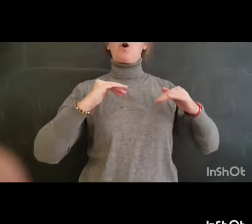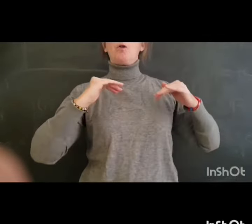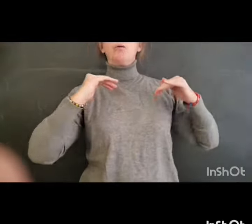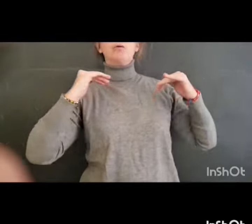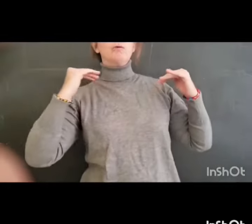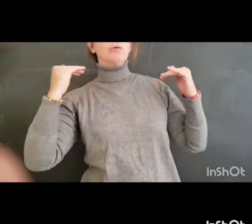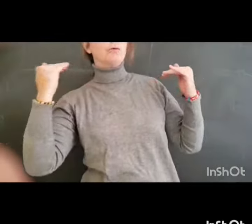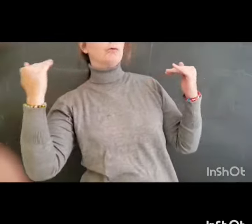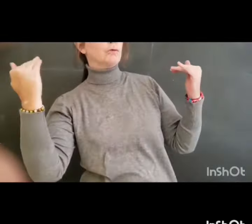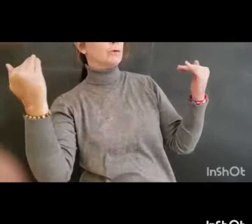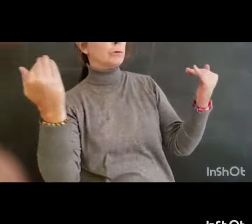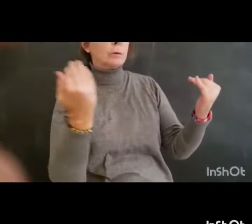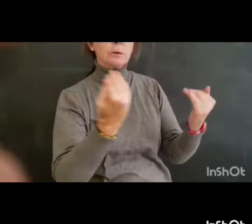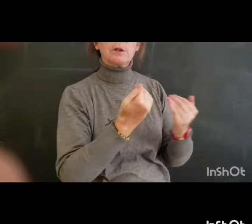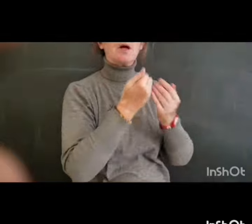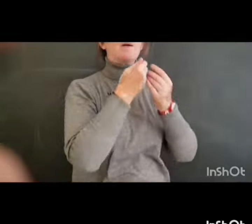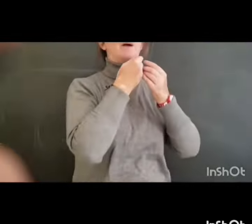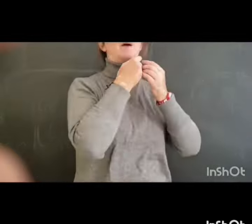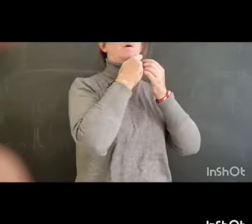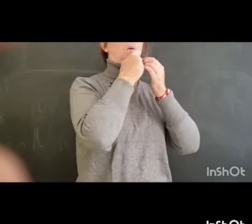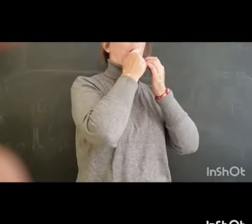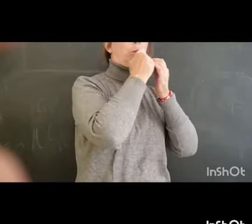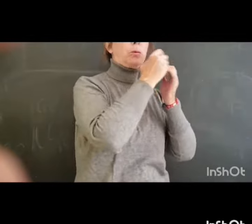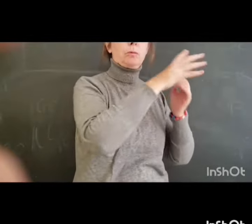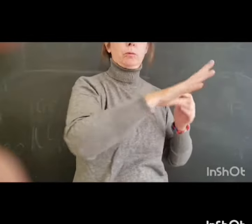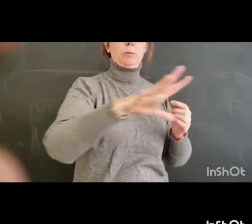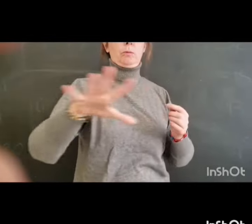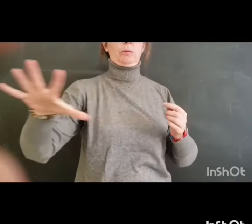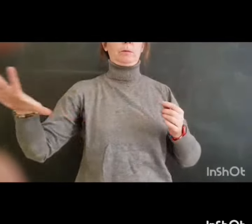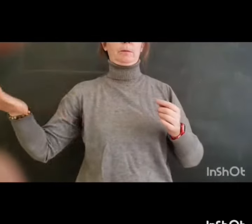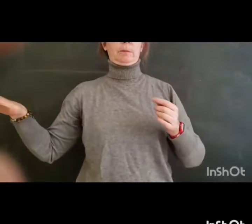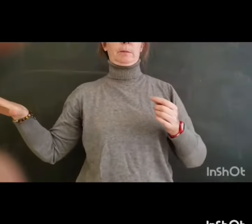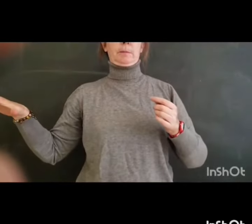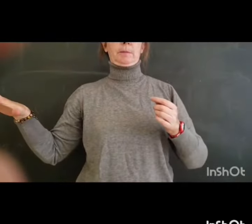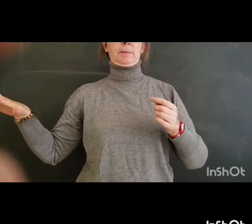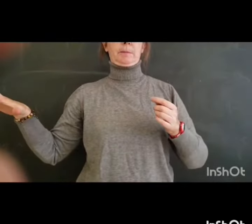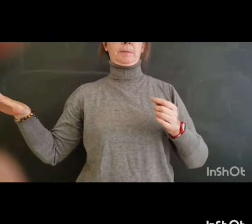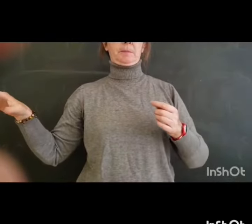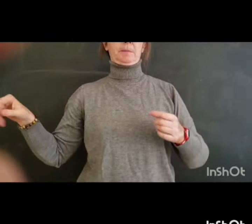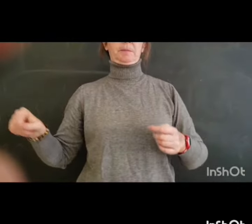espressione per tutti e con tutti.